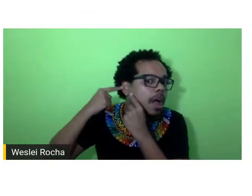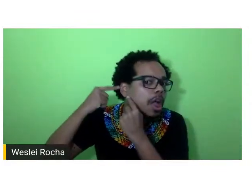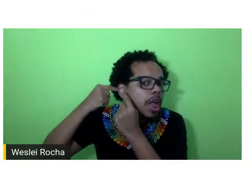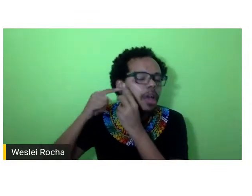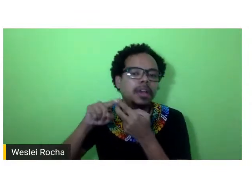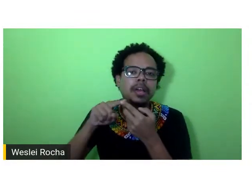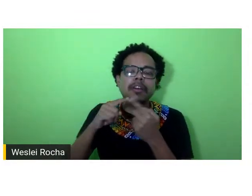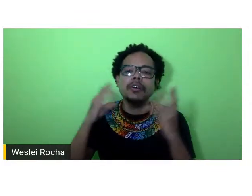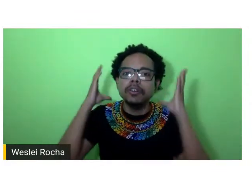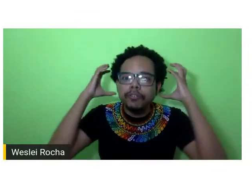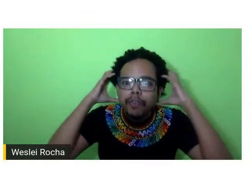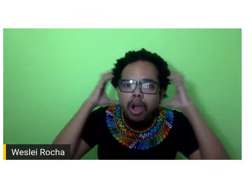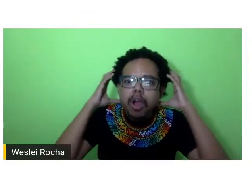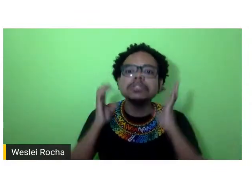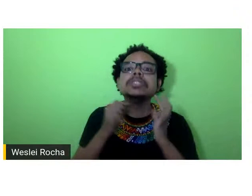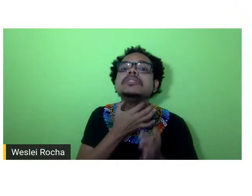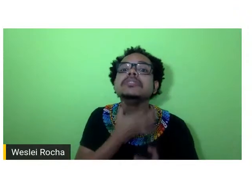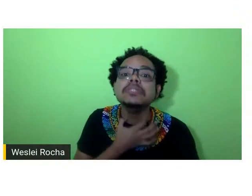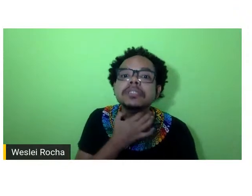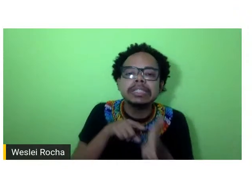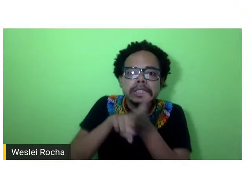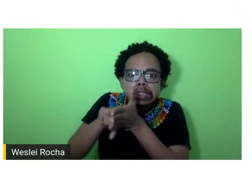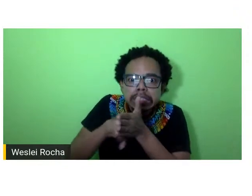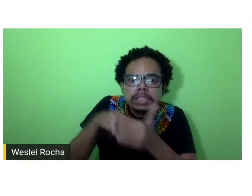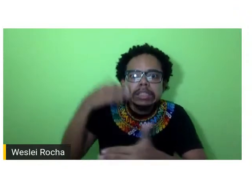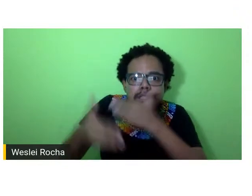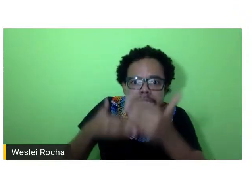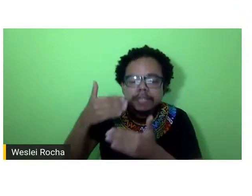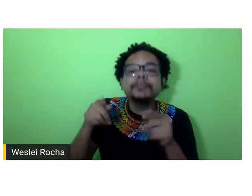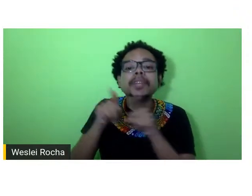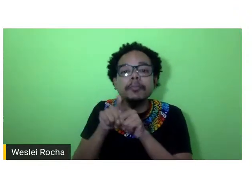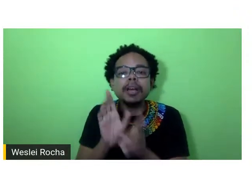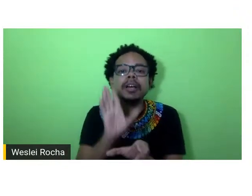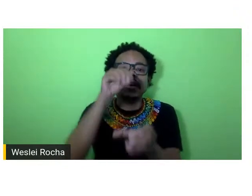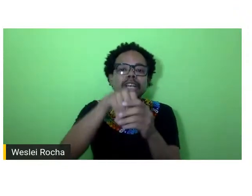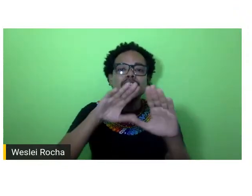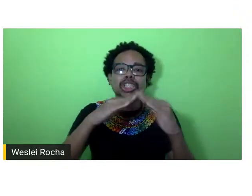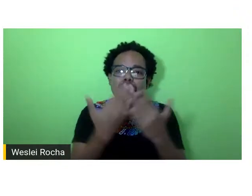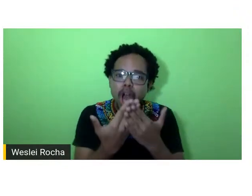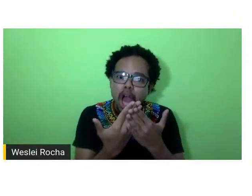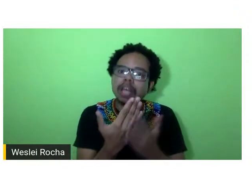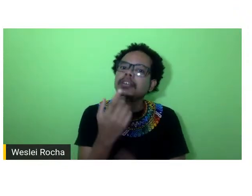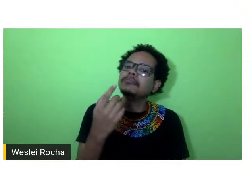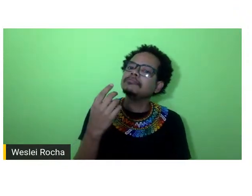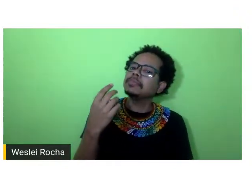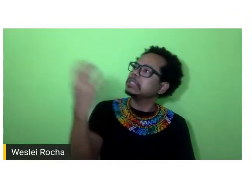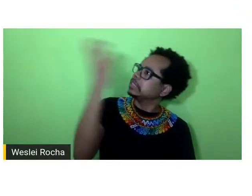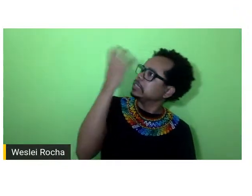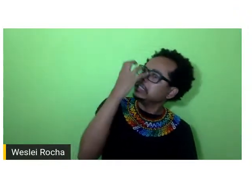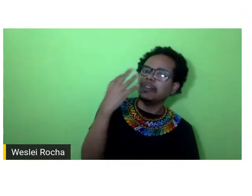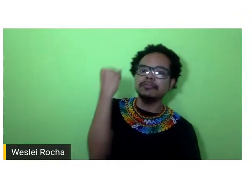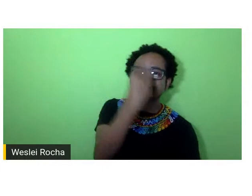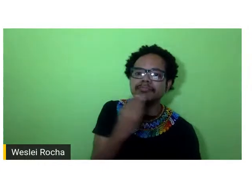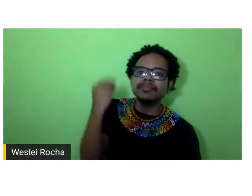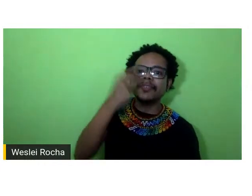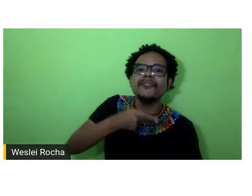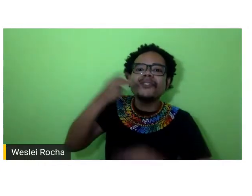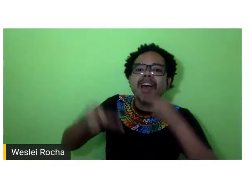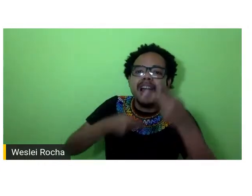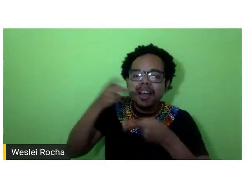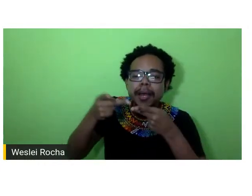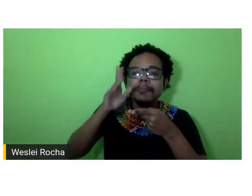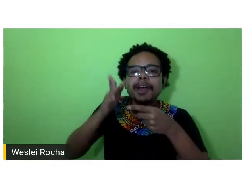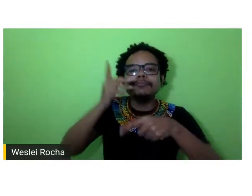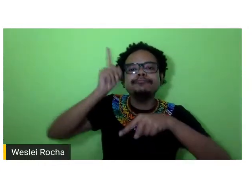Clínica o que pensávamos e os todos precisavam falar o realmente precisavam para contar ONU